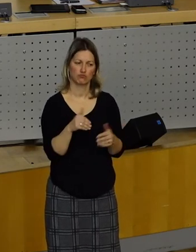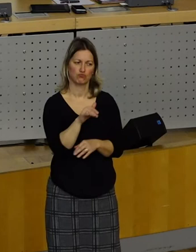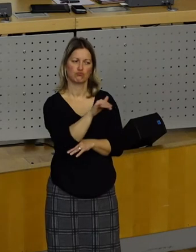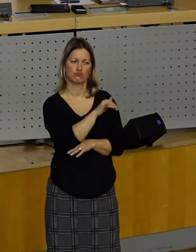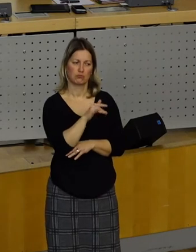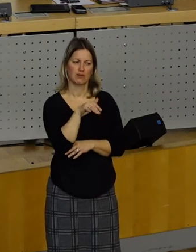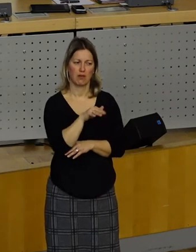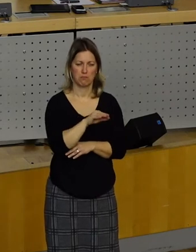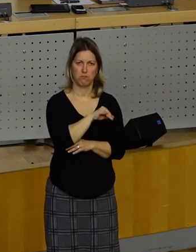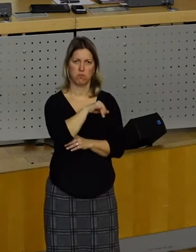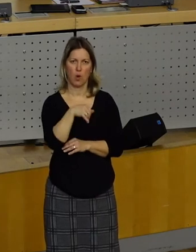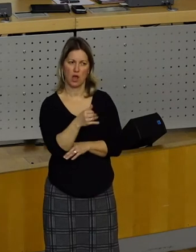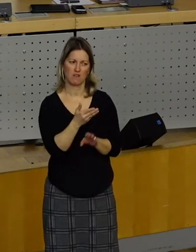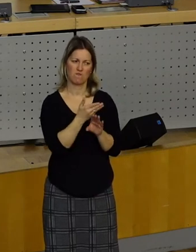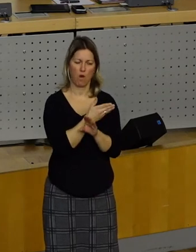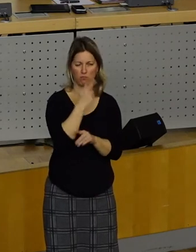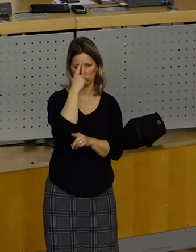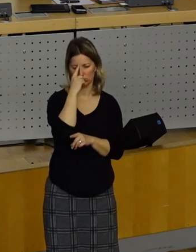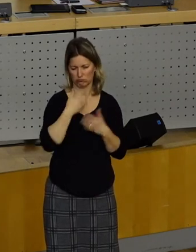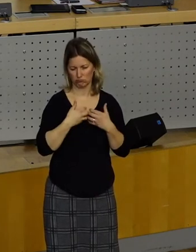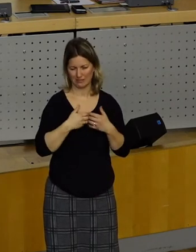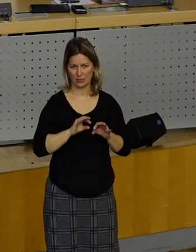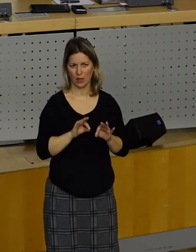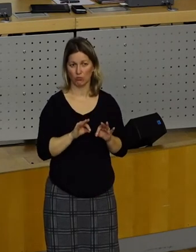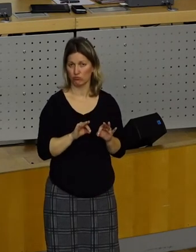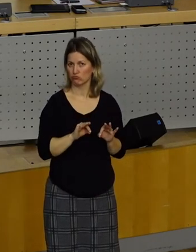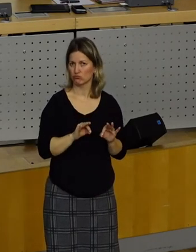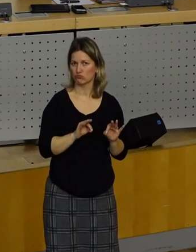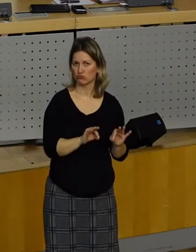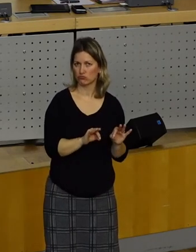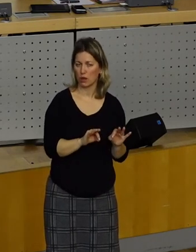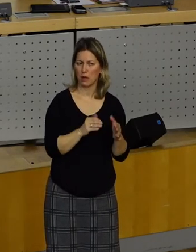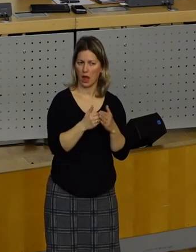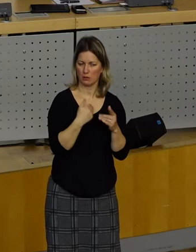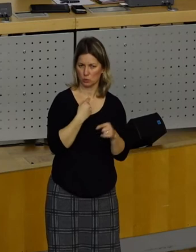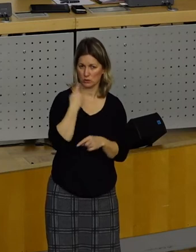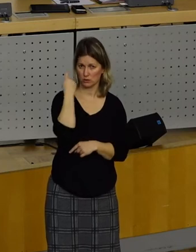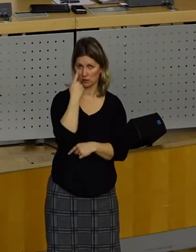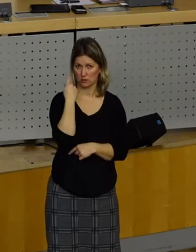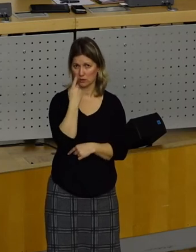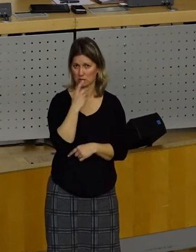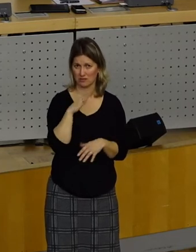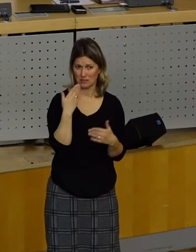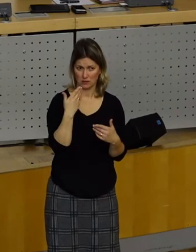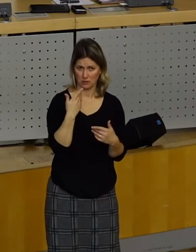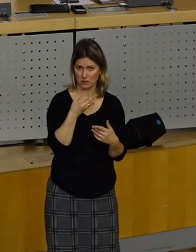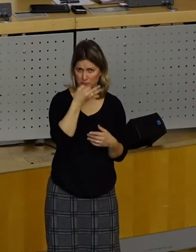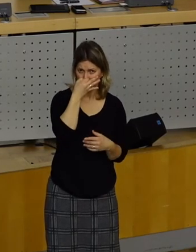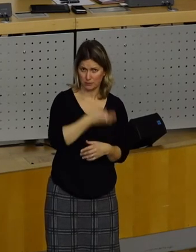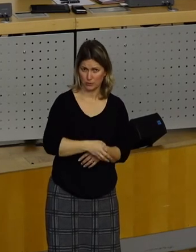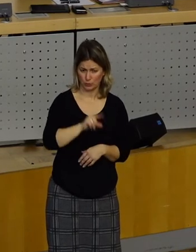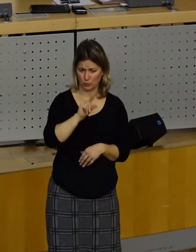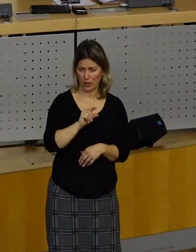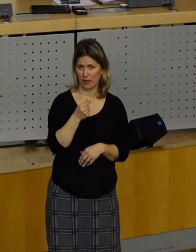durchdachte projekte dort gibt und man muss sich schon auch klarmachen dass man dort eigentlich mit relativ wenig geld doch wenn man